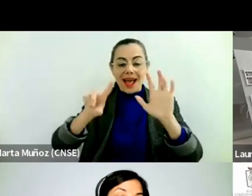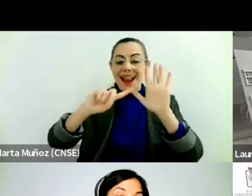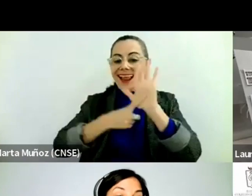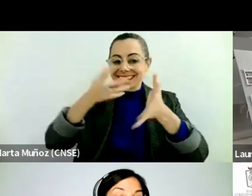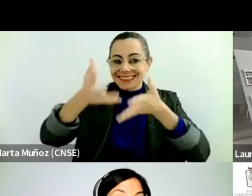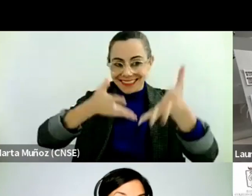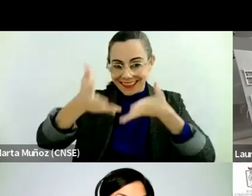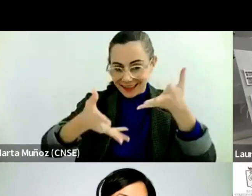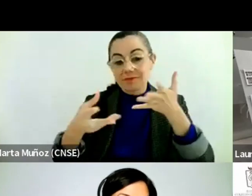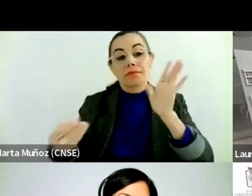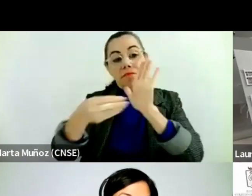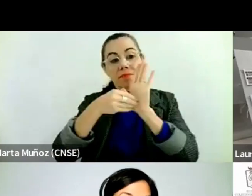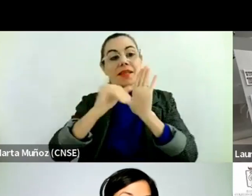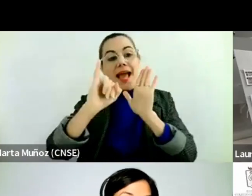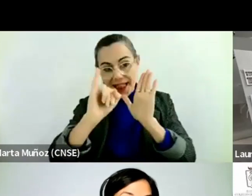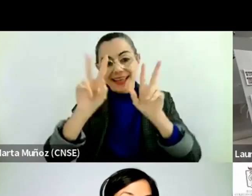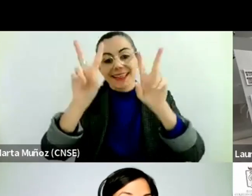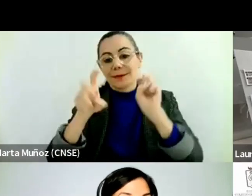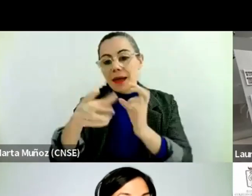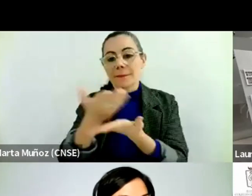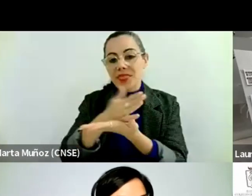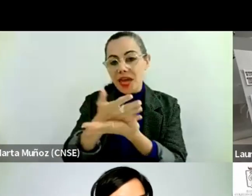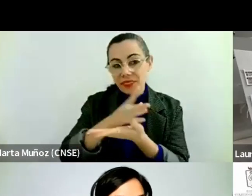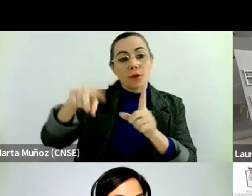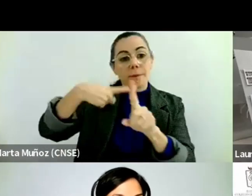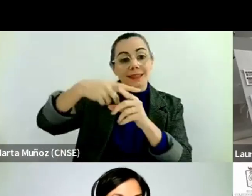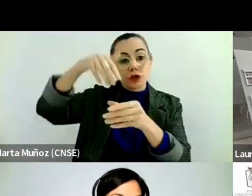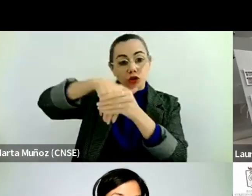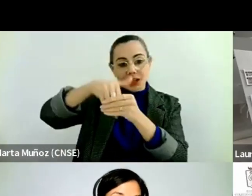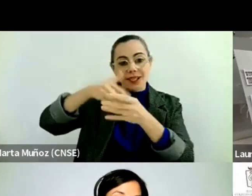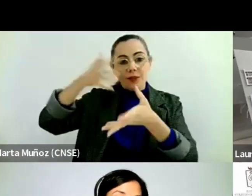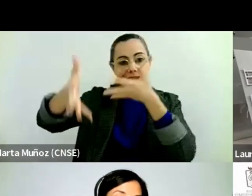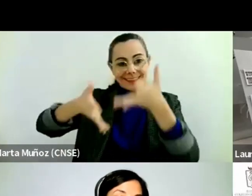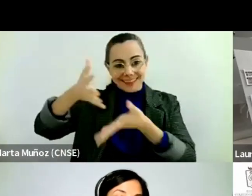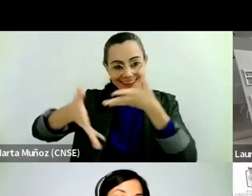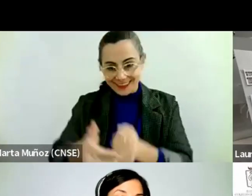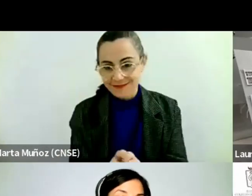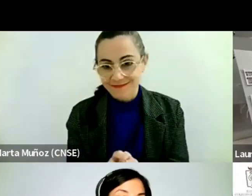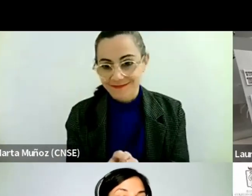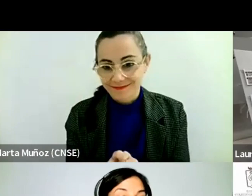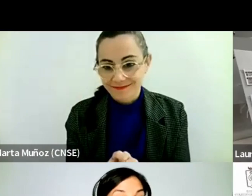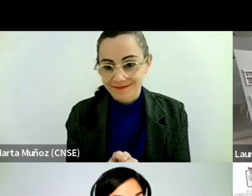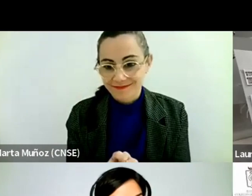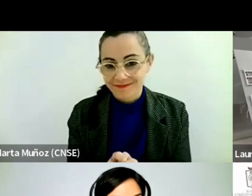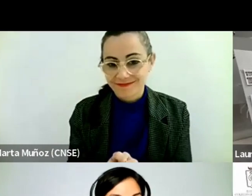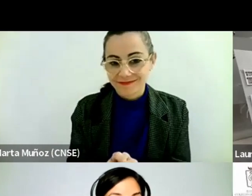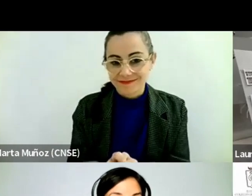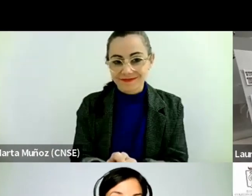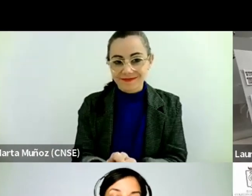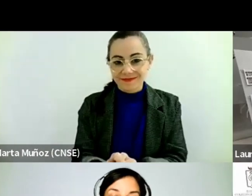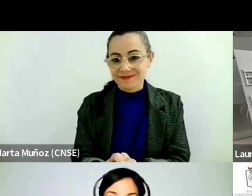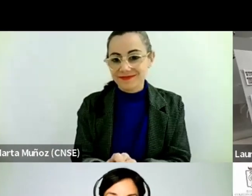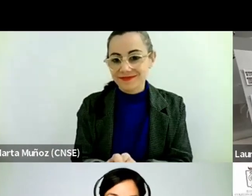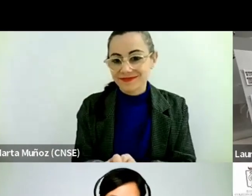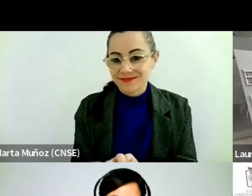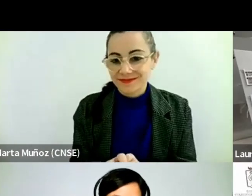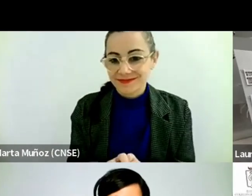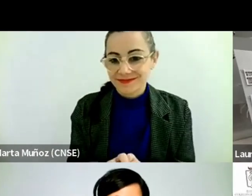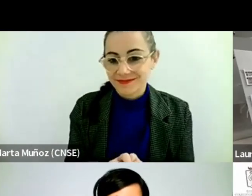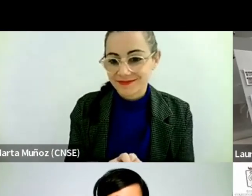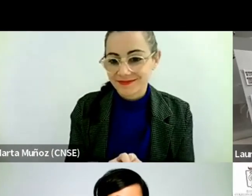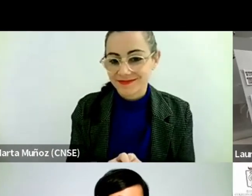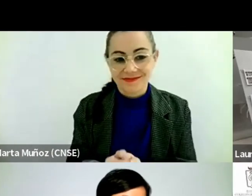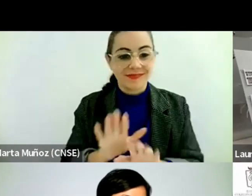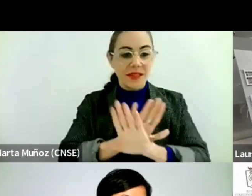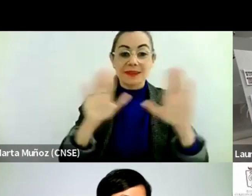MediaICAM y la próxima web que va a lanzar CNSE, en el que hablaremos de mediación y todo el contenido estará